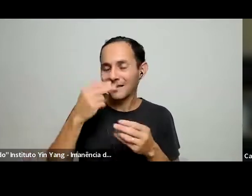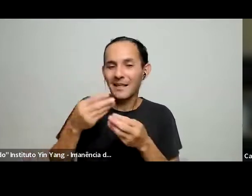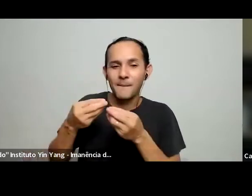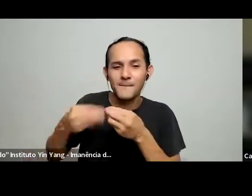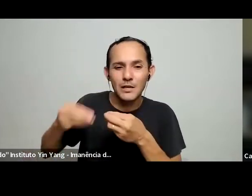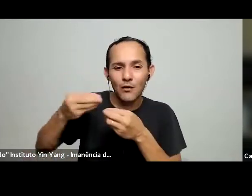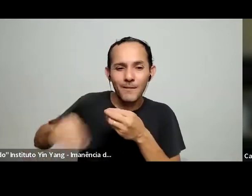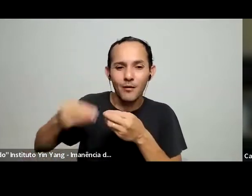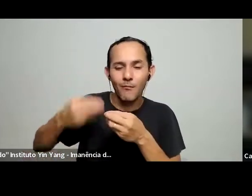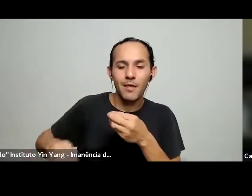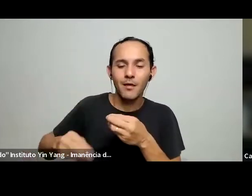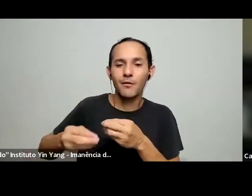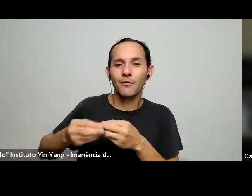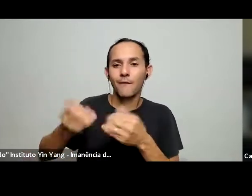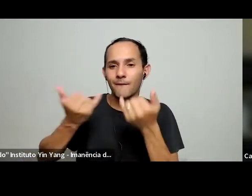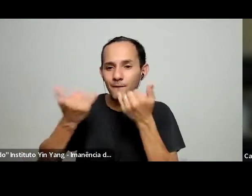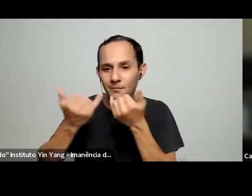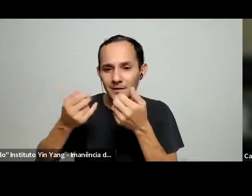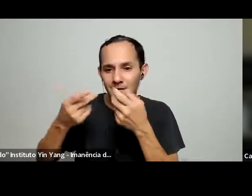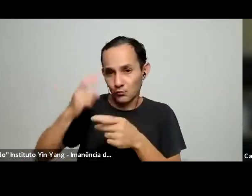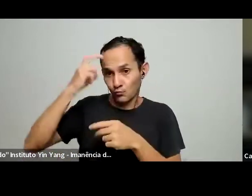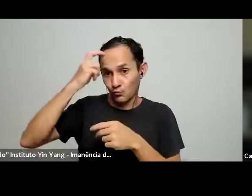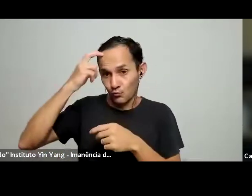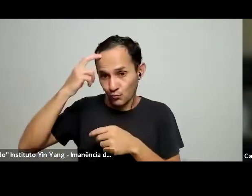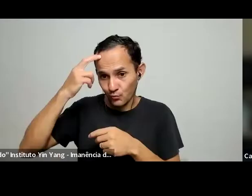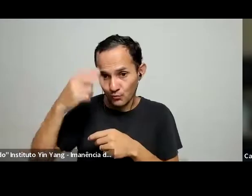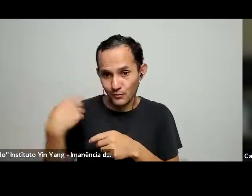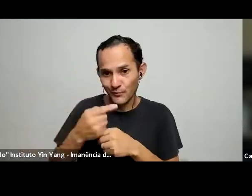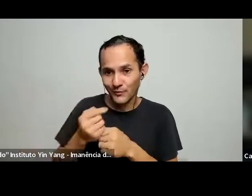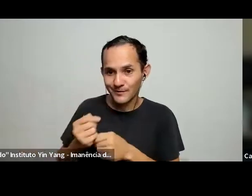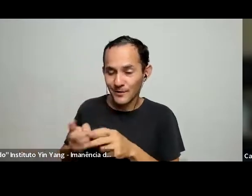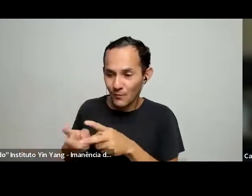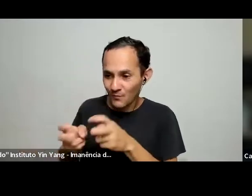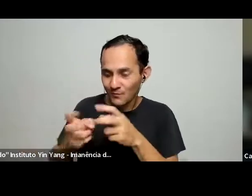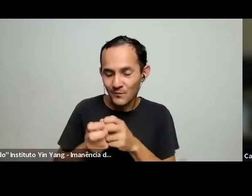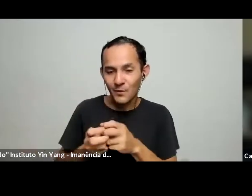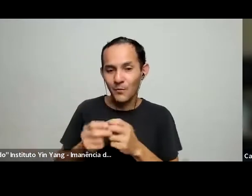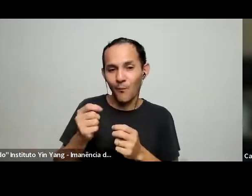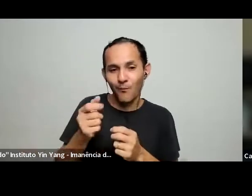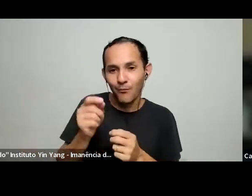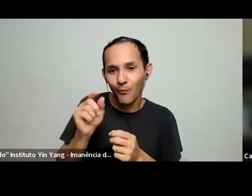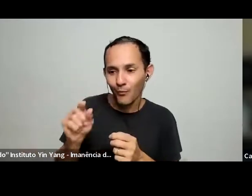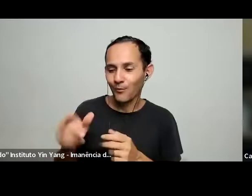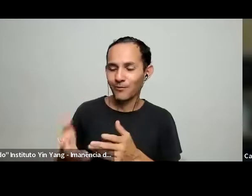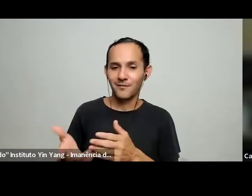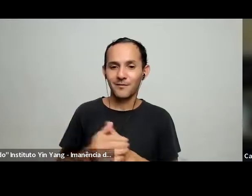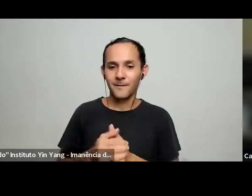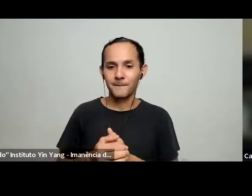muita informação, muito recurso dessas culturas, né? A gente explora pouco isso, pesquisa pouco.